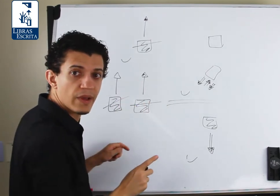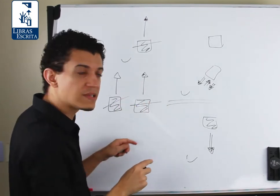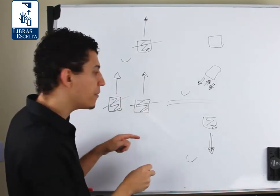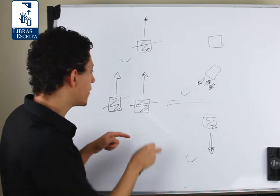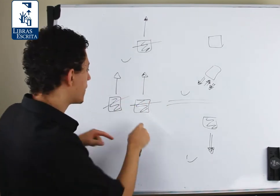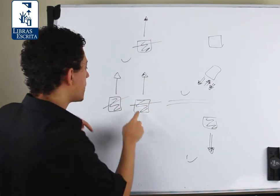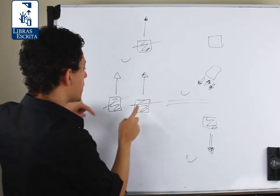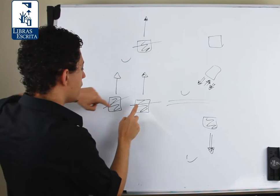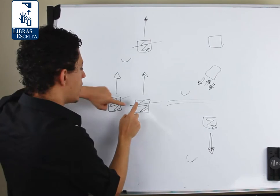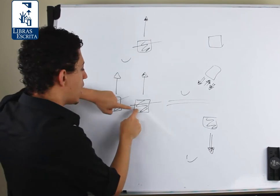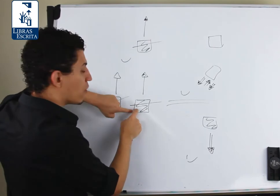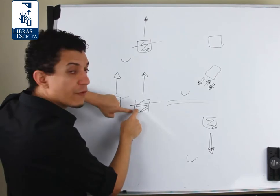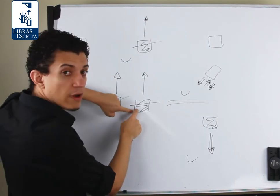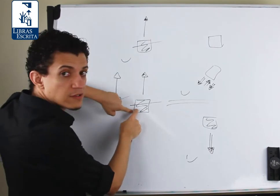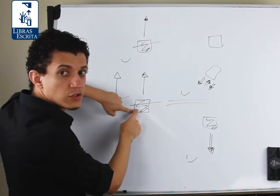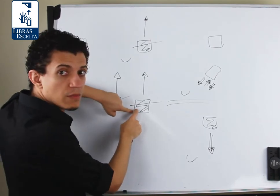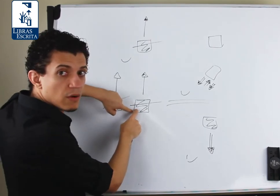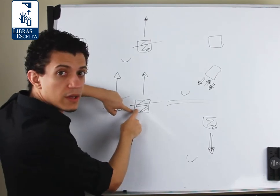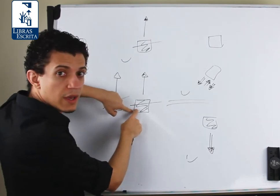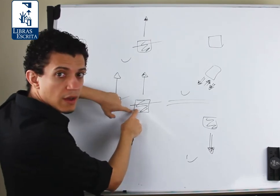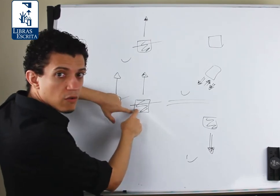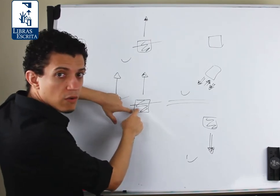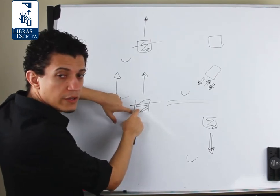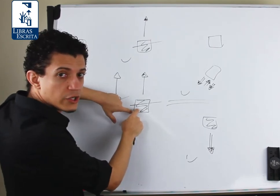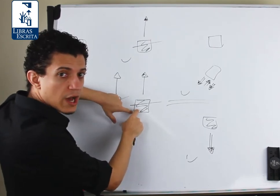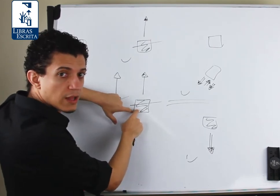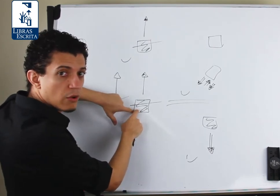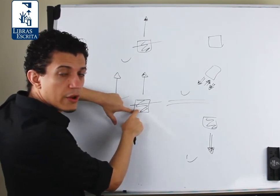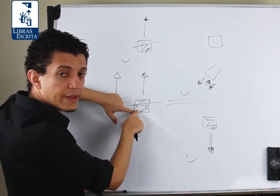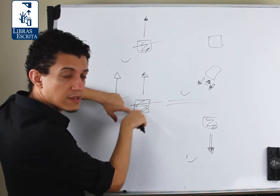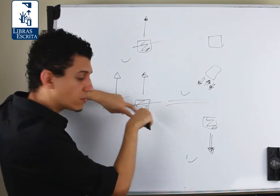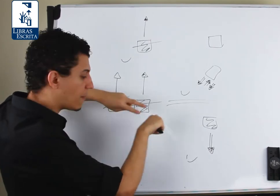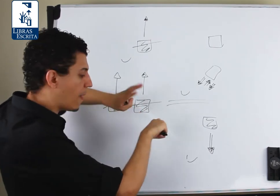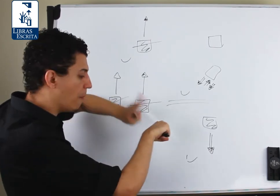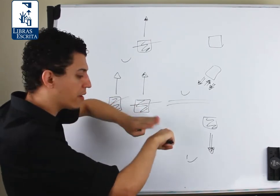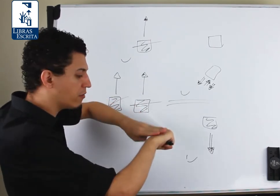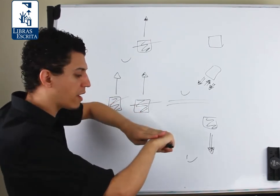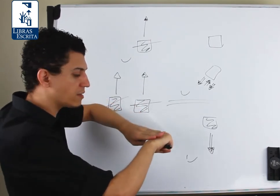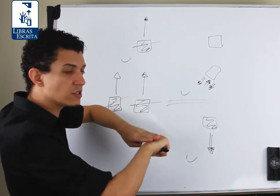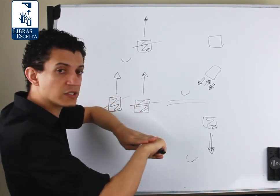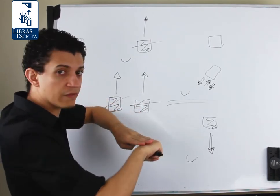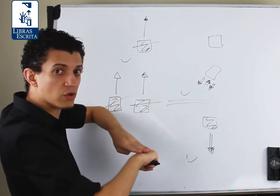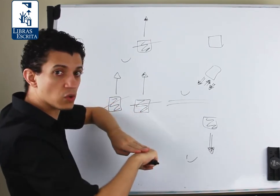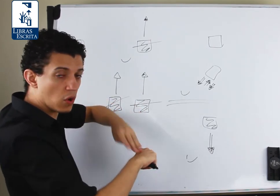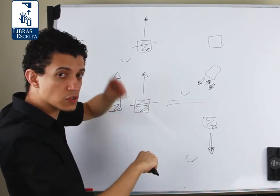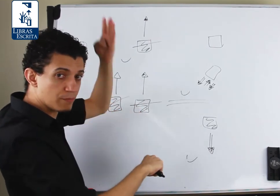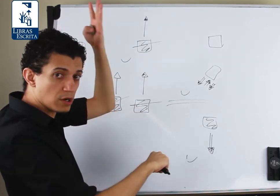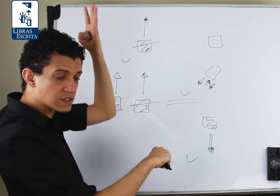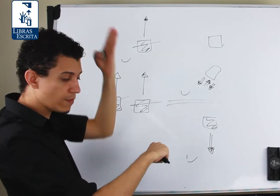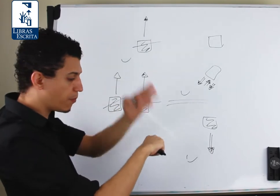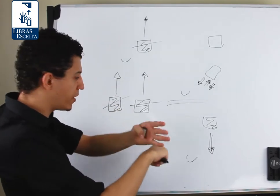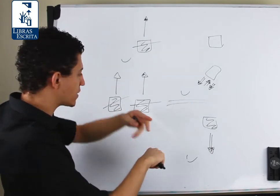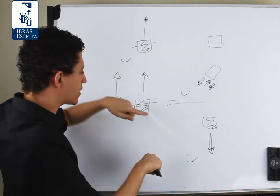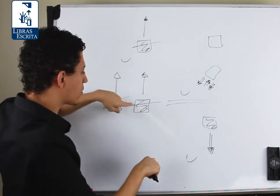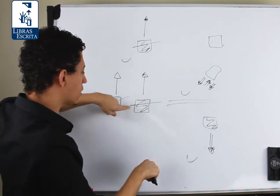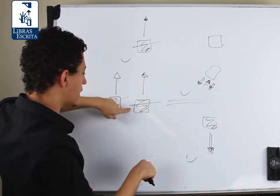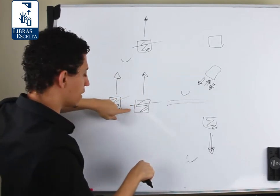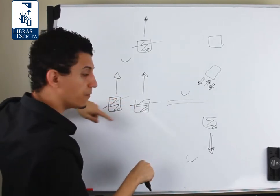Percebe? Configuração de mão aqui, indicada a orientação da palma, no caso a gente está vendo o dorso por cima, por isso que ele está cortado.